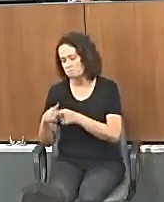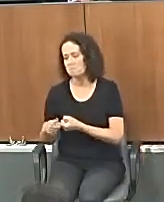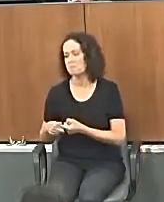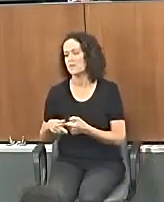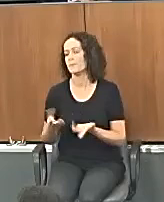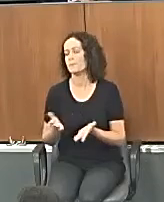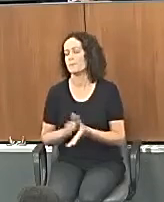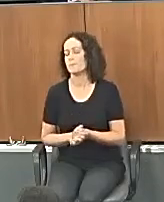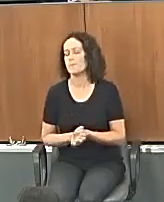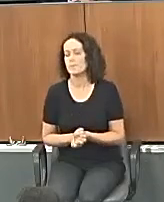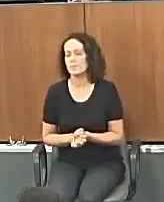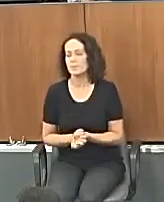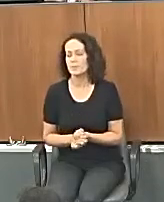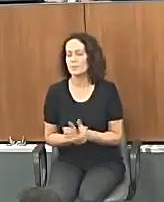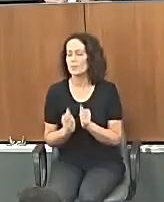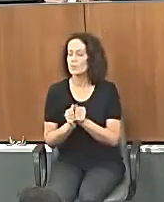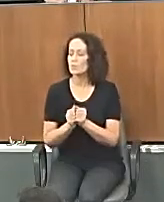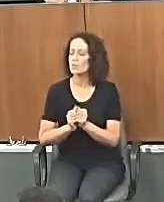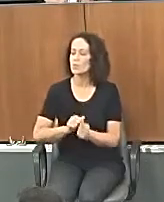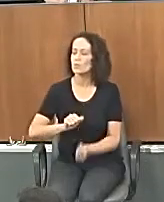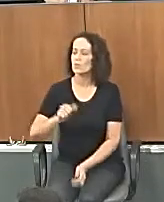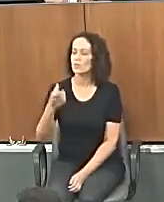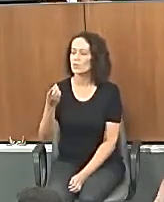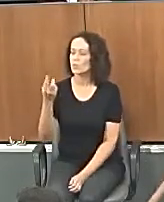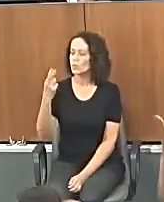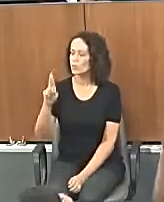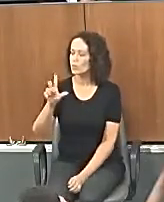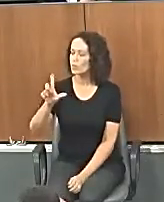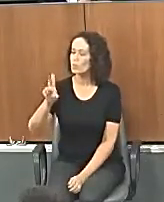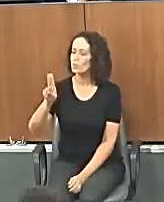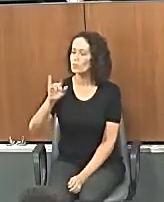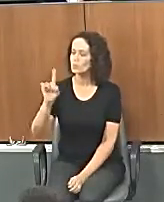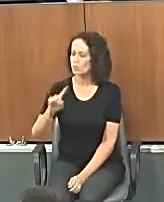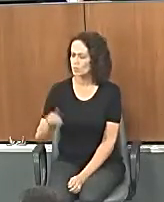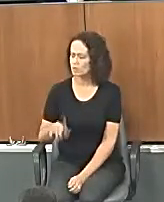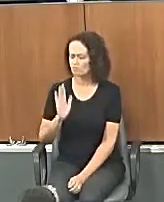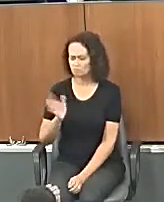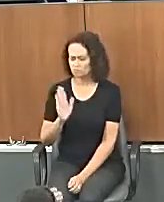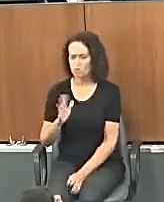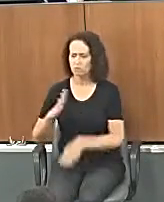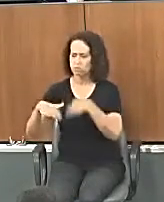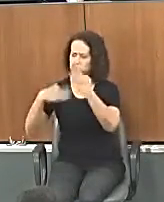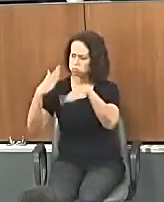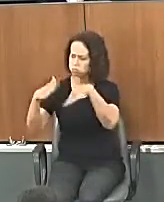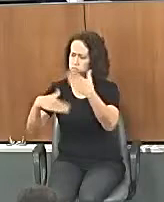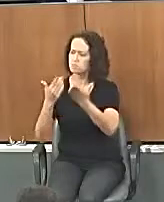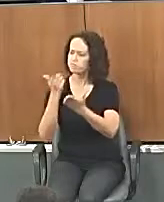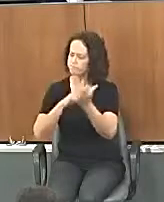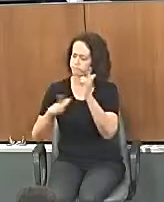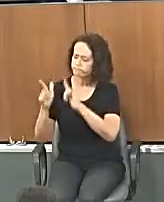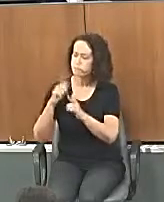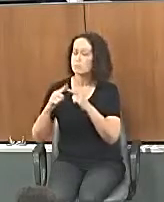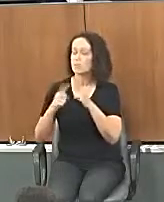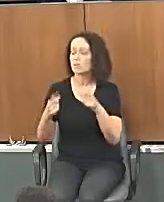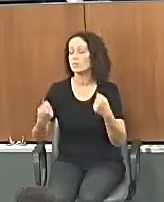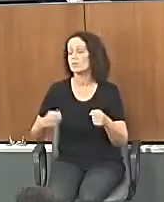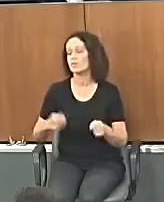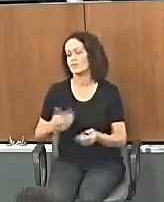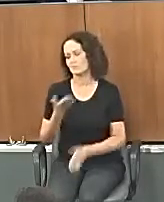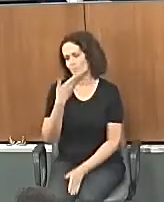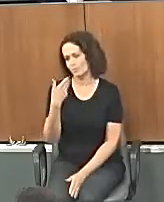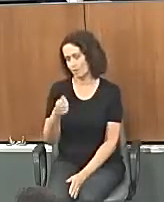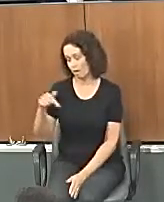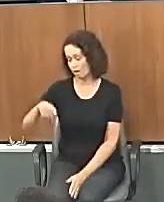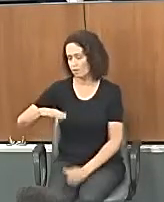com a fala do doutor luís nós tivemos muitos avanços mas precisamos agora colocar em prática aqui na assembléia mesmo